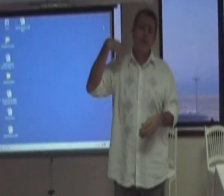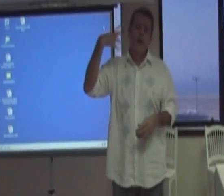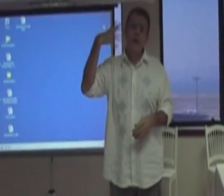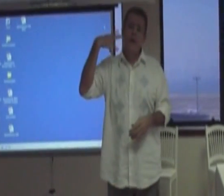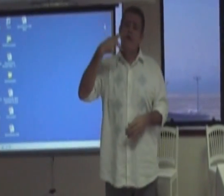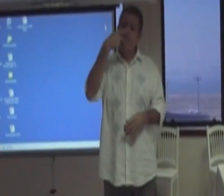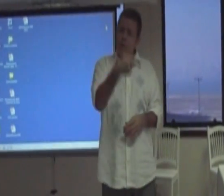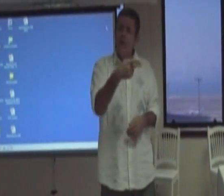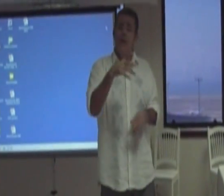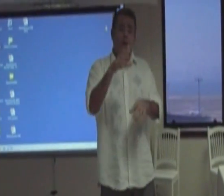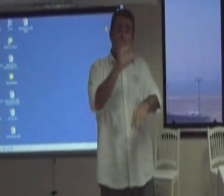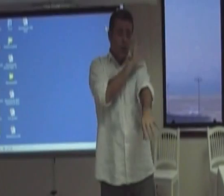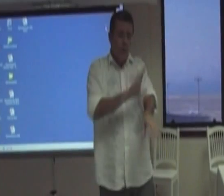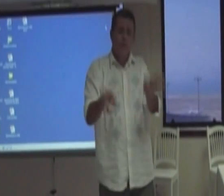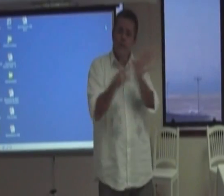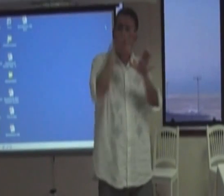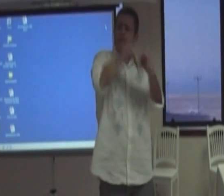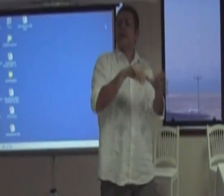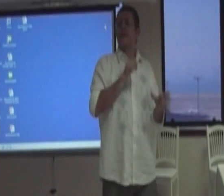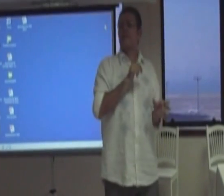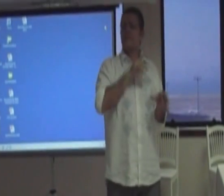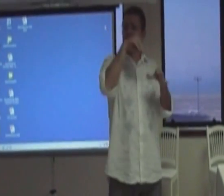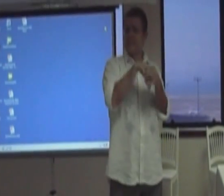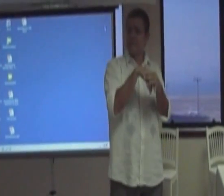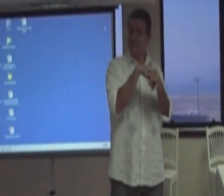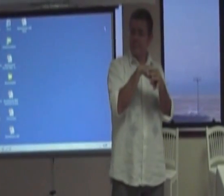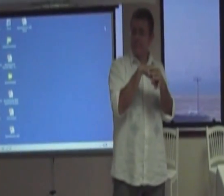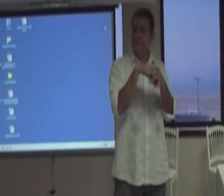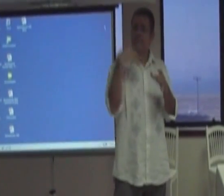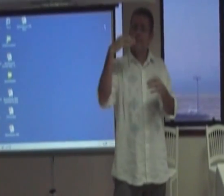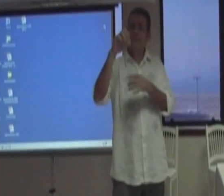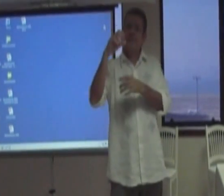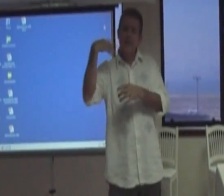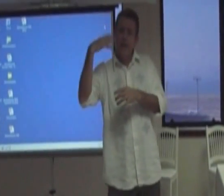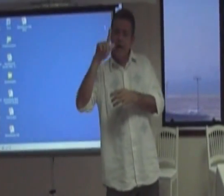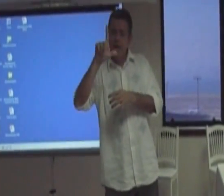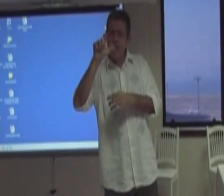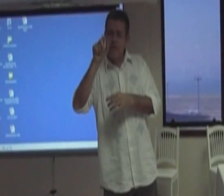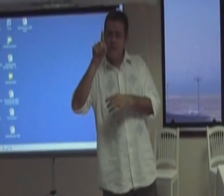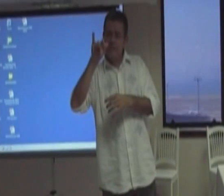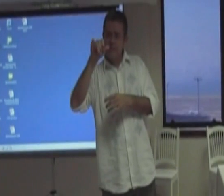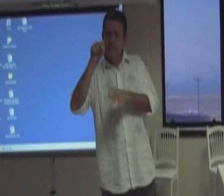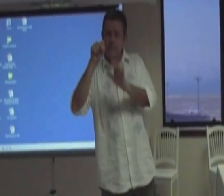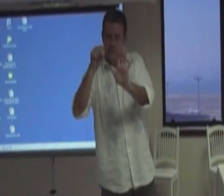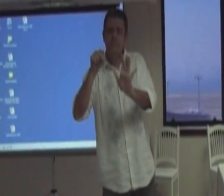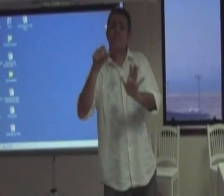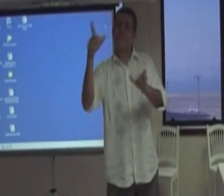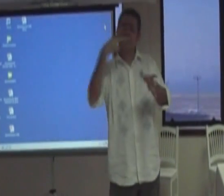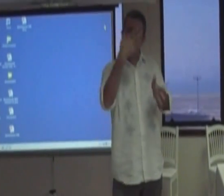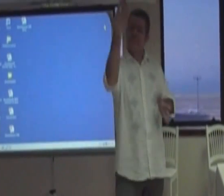muitos pesquisadores acadêmicos que falam dessa questão, por exemplo, a Gladys Perrin, que vai em relação à identidade surda e